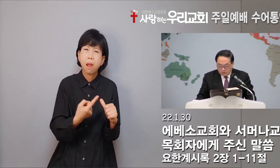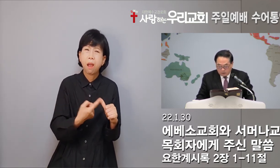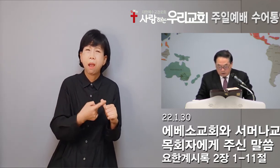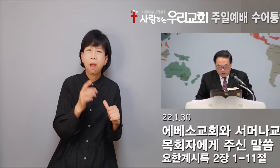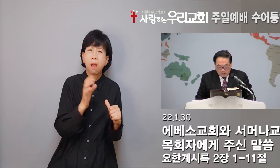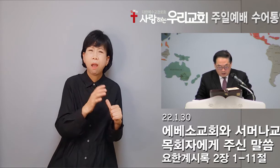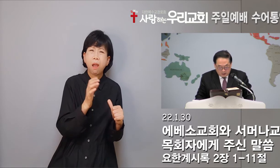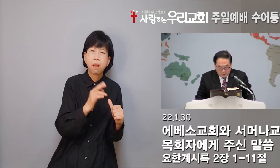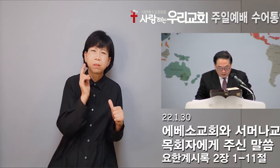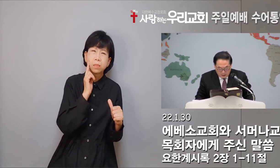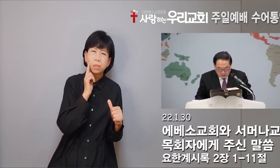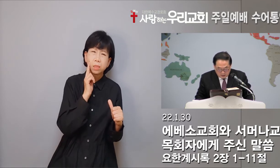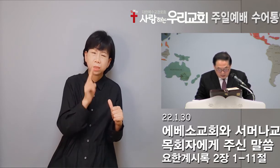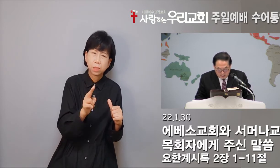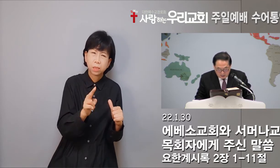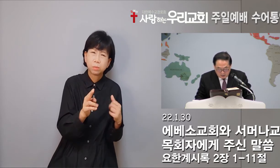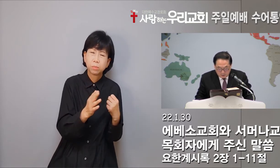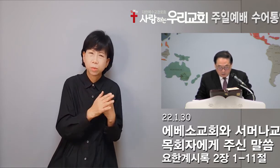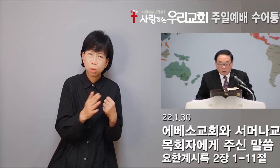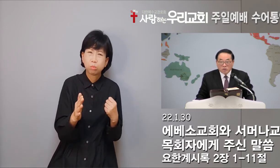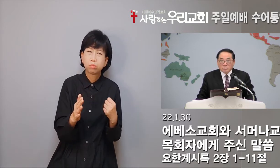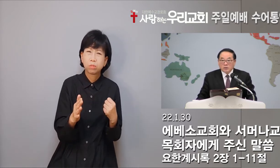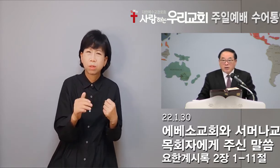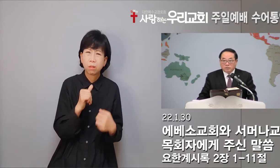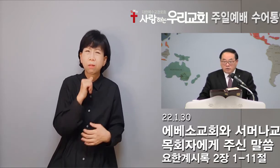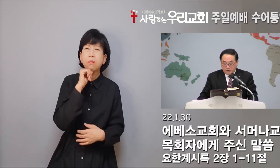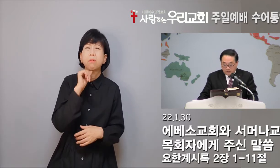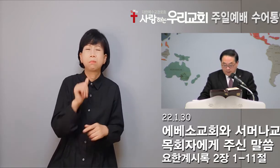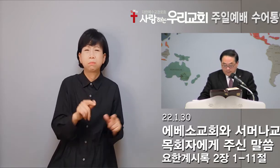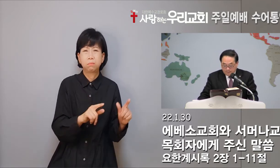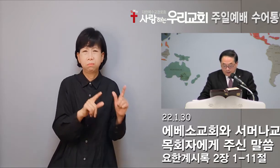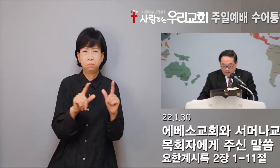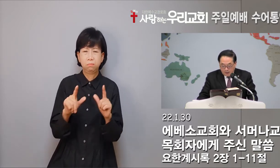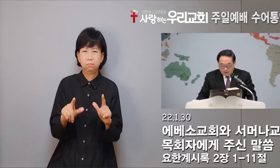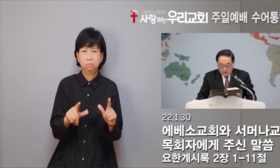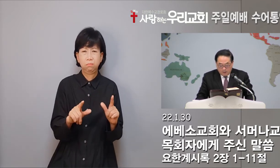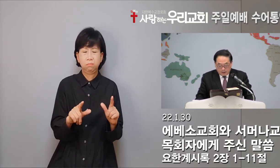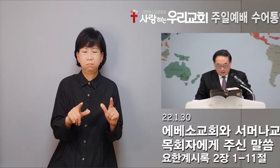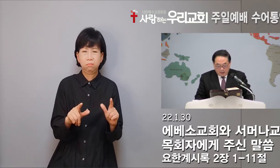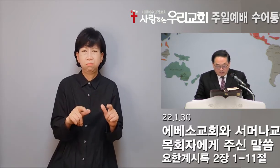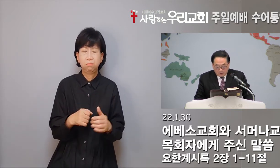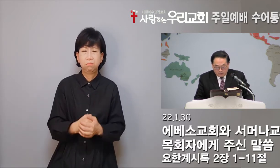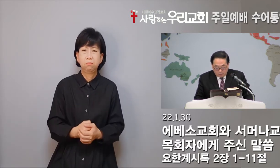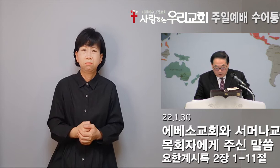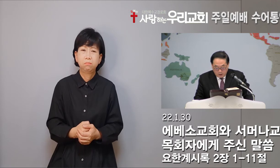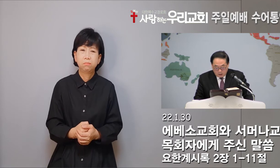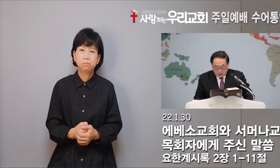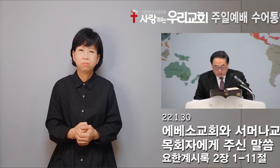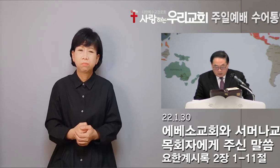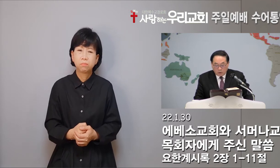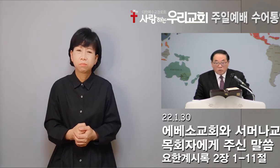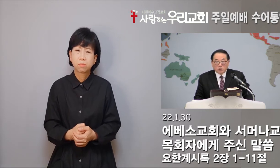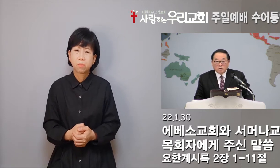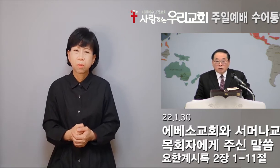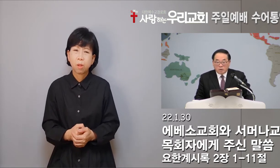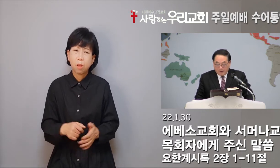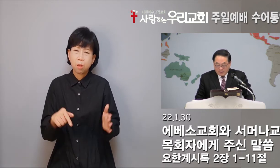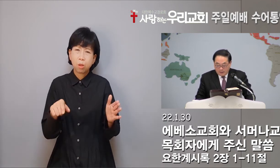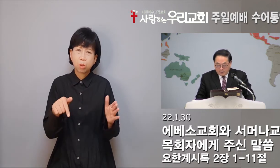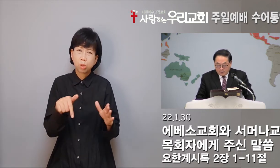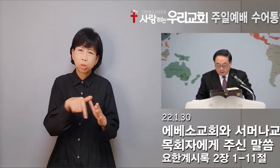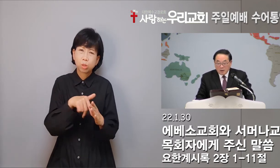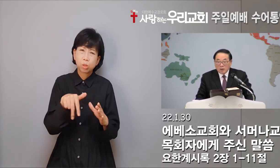박해의 일부로서 그들의 가해진 제재에서 비롯된 것임을 알 수 있습니다. 이 박해의 상당 부분은 적극적으로